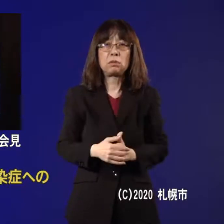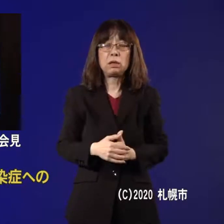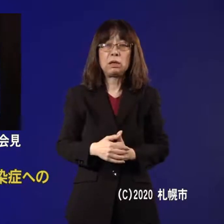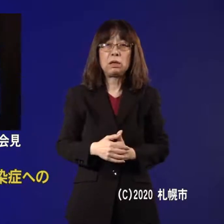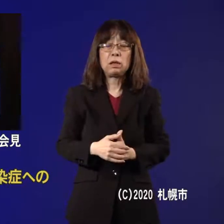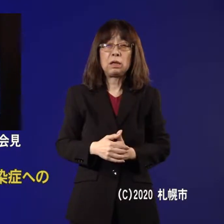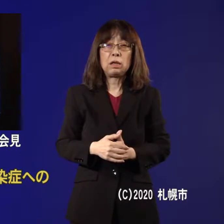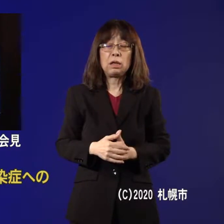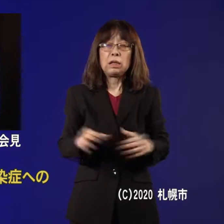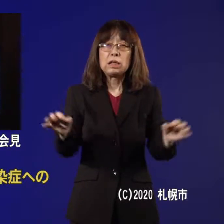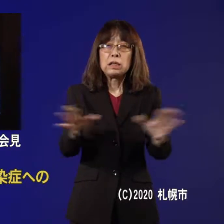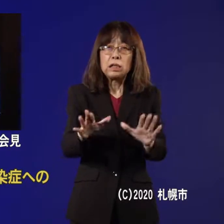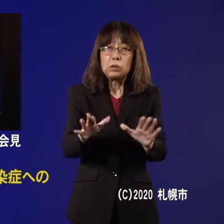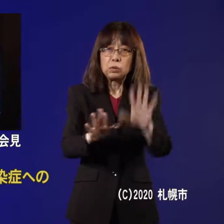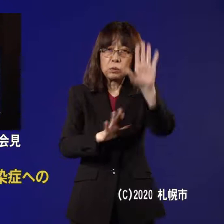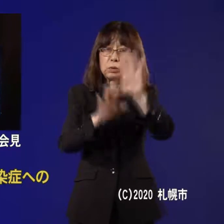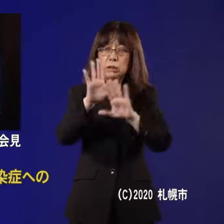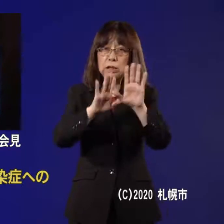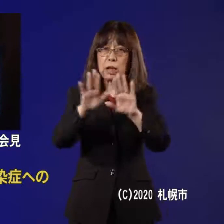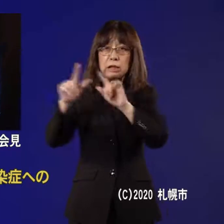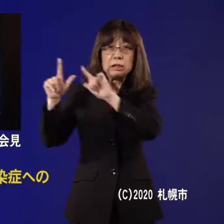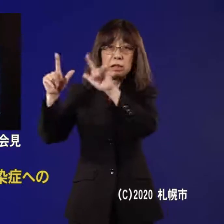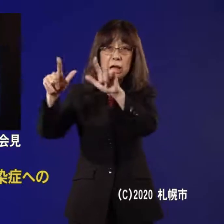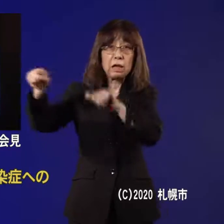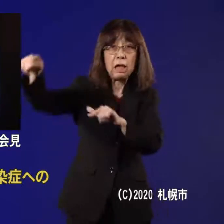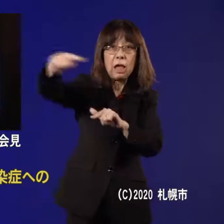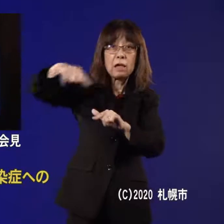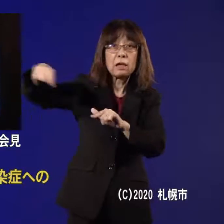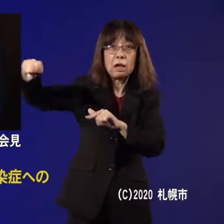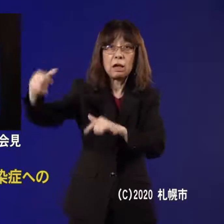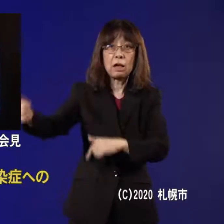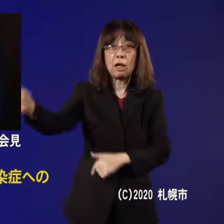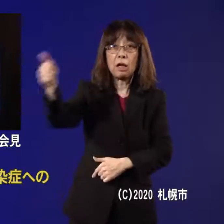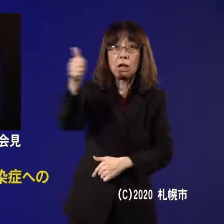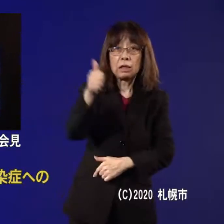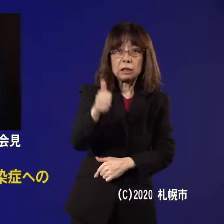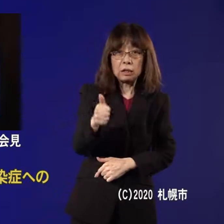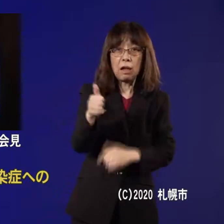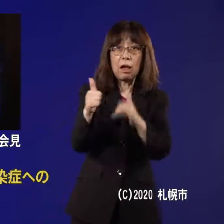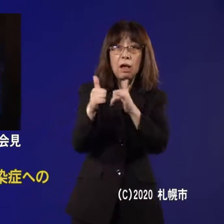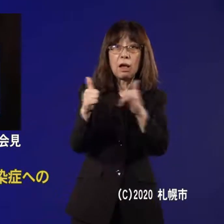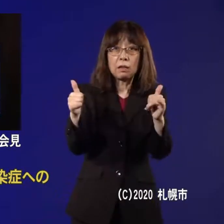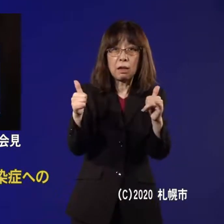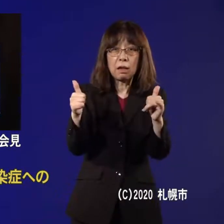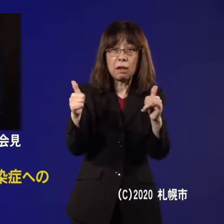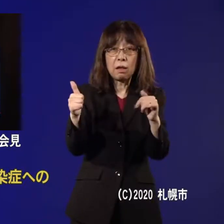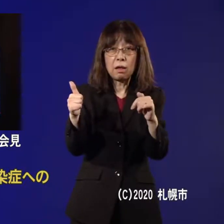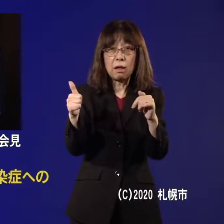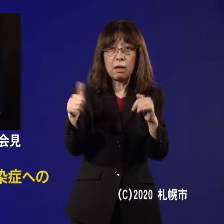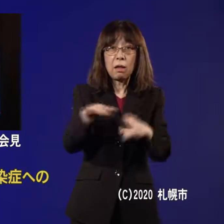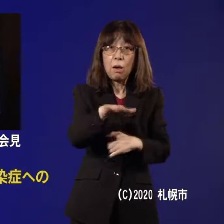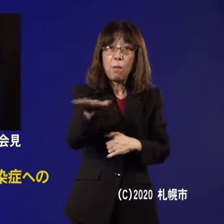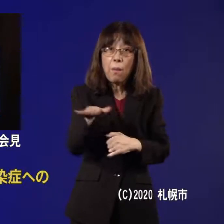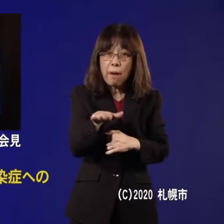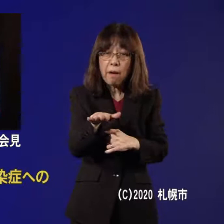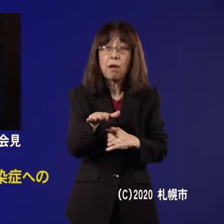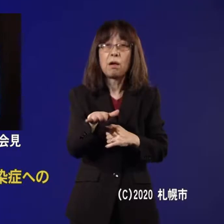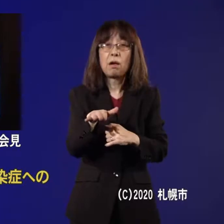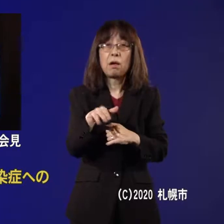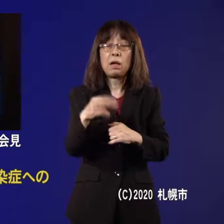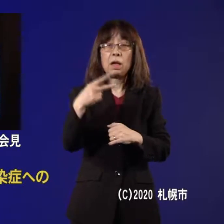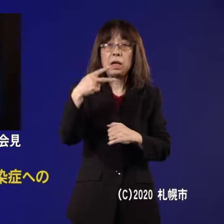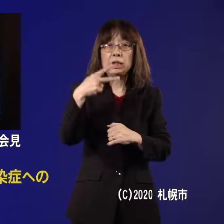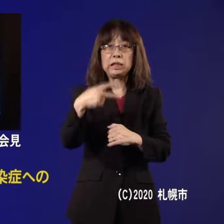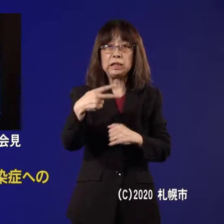からいらっしゃった方、まあ、こういった方々にはですね、2週間ほど、健康観